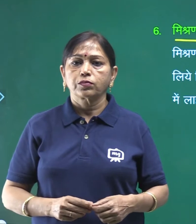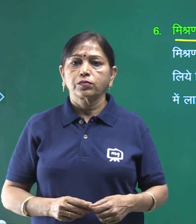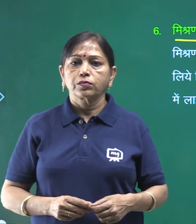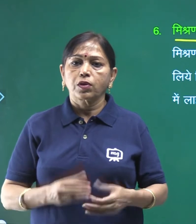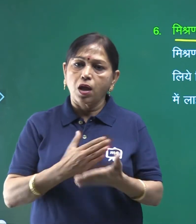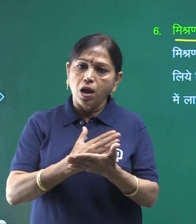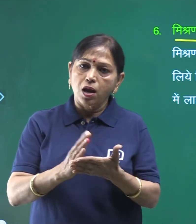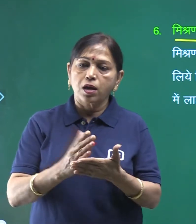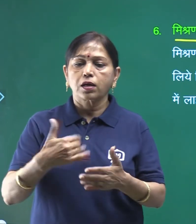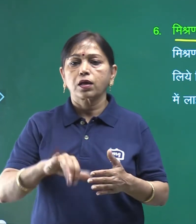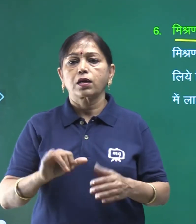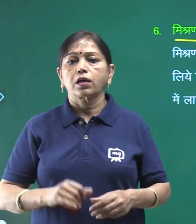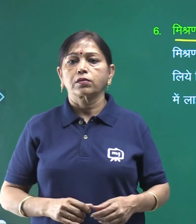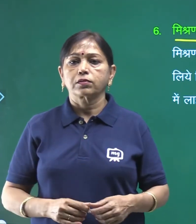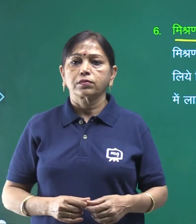पृथक करना।